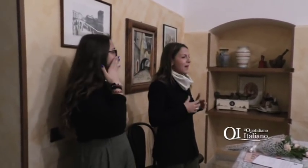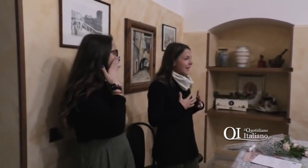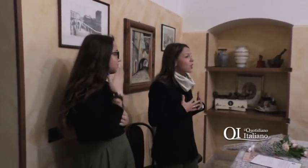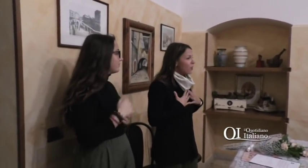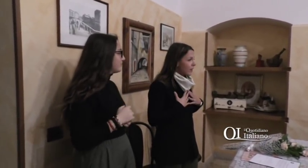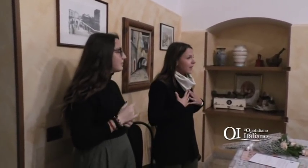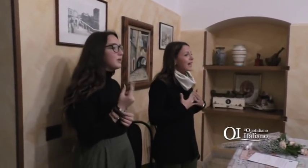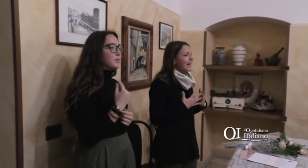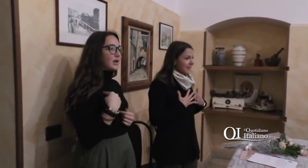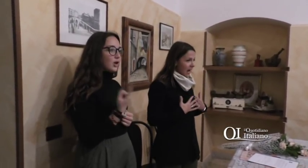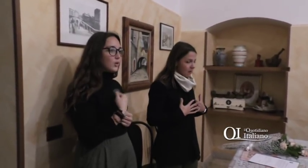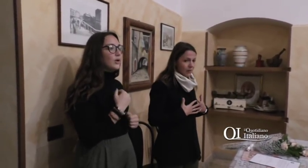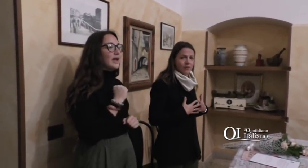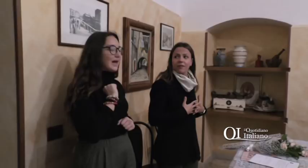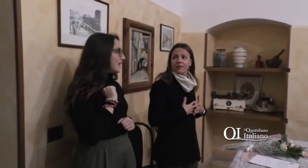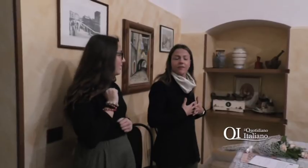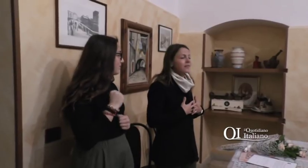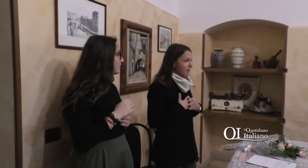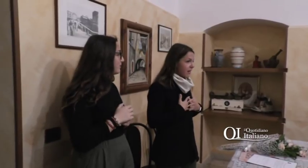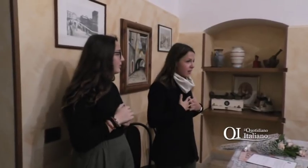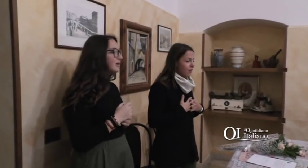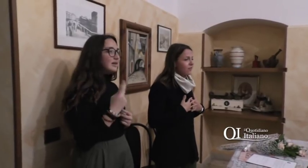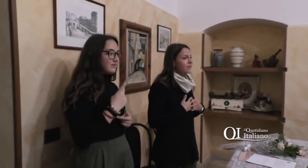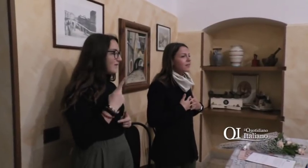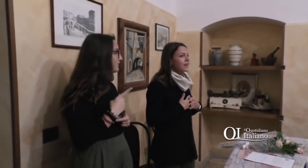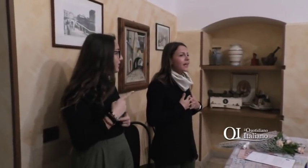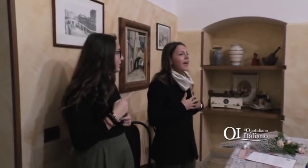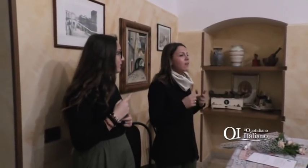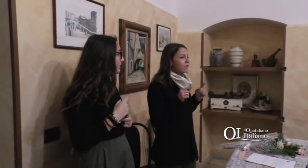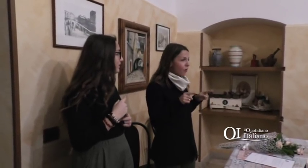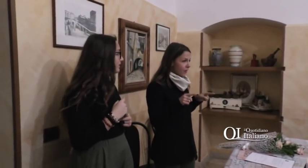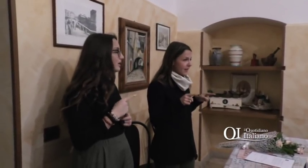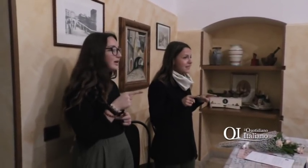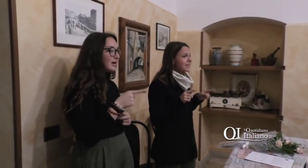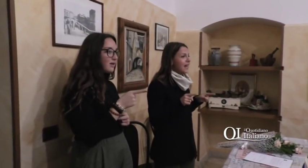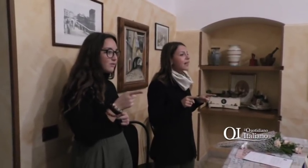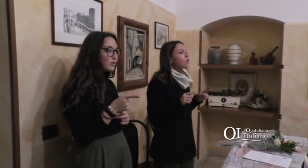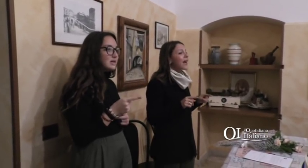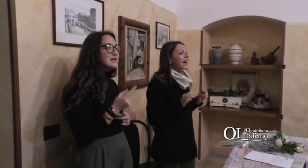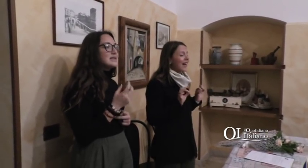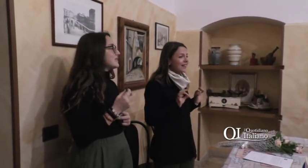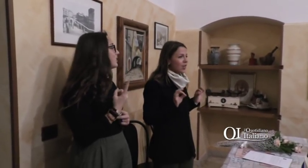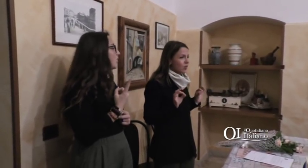Perché noi crediamo davvero che voi siete una